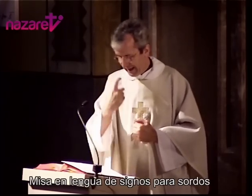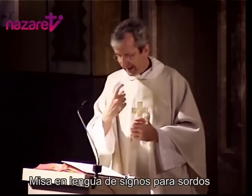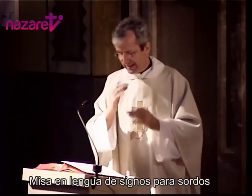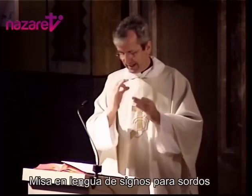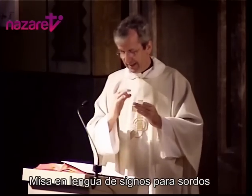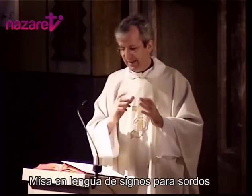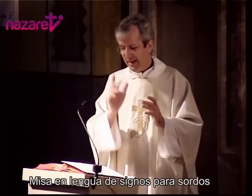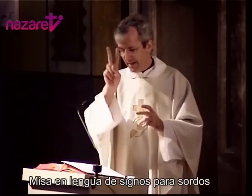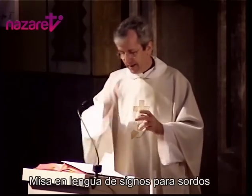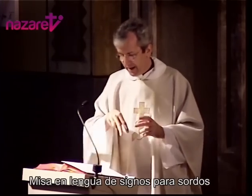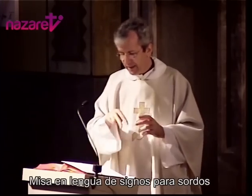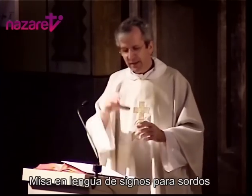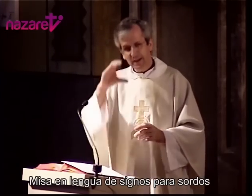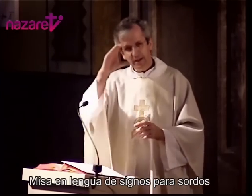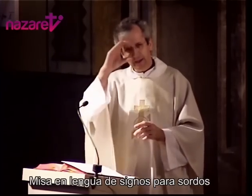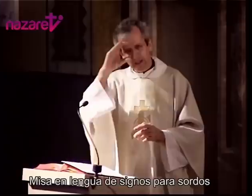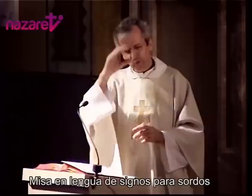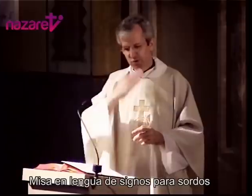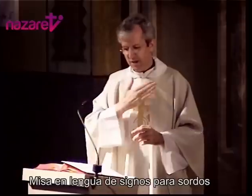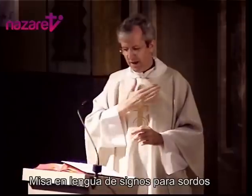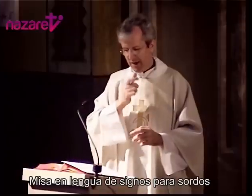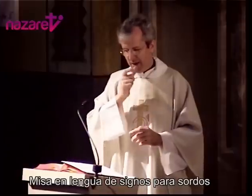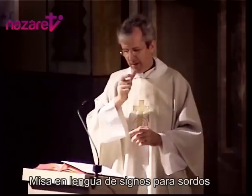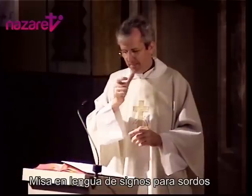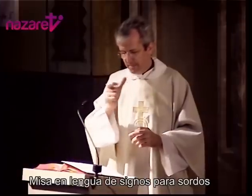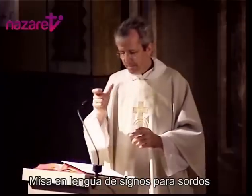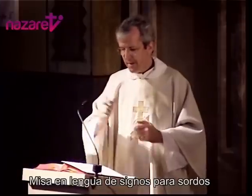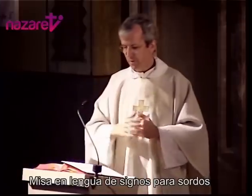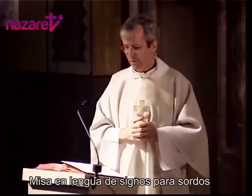es de la verdad escucha mi voz.